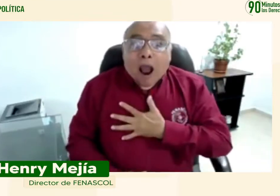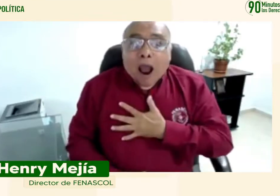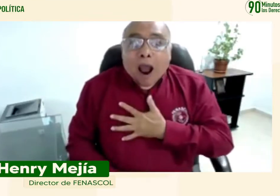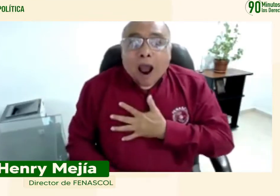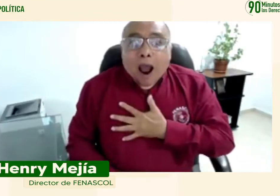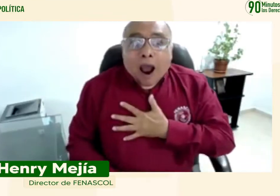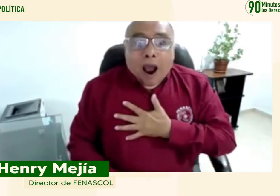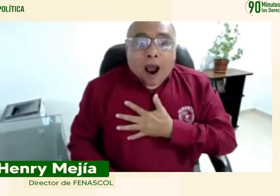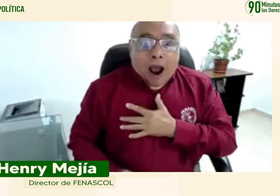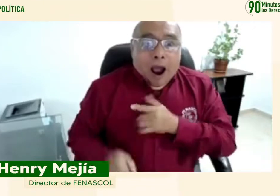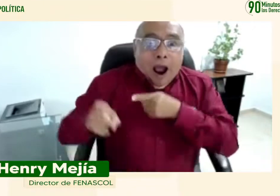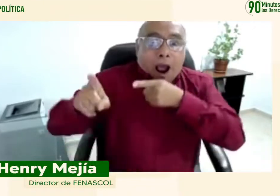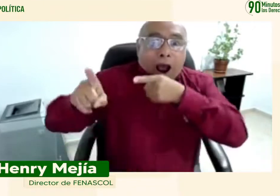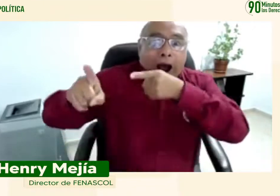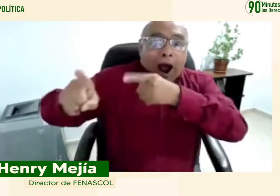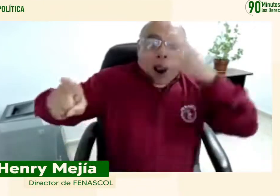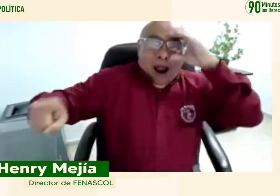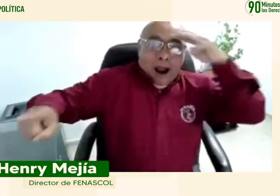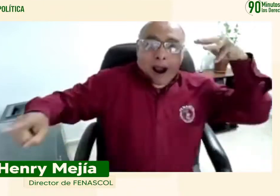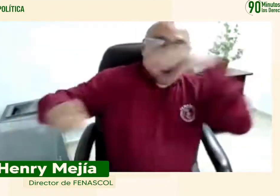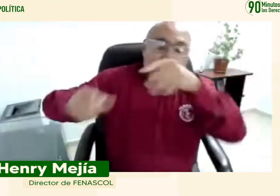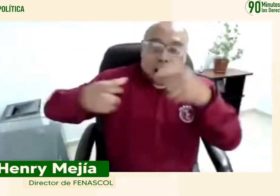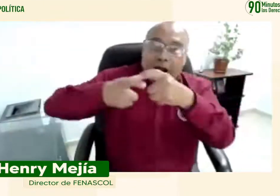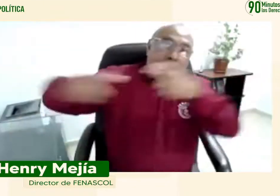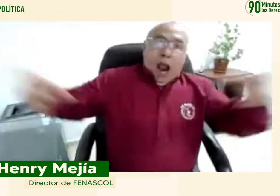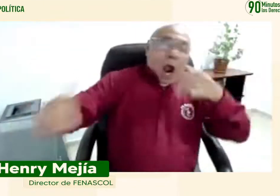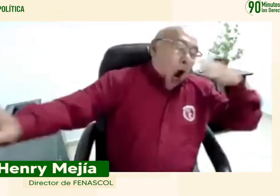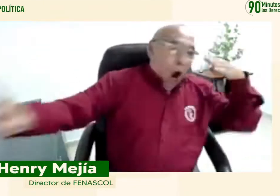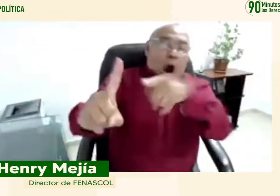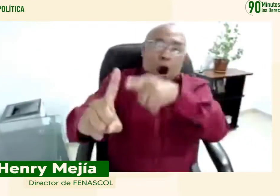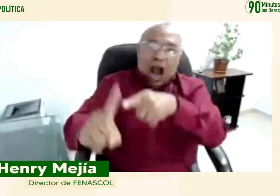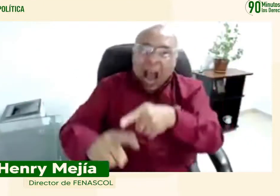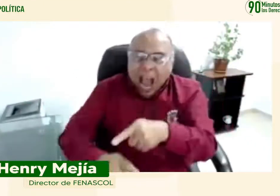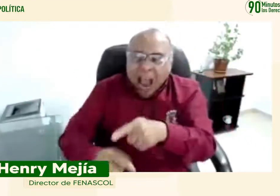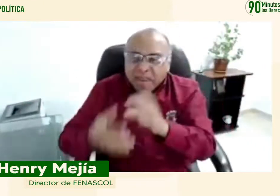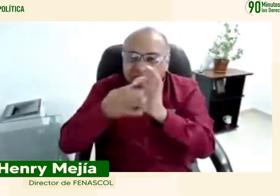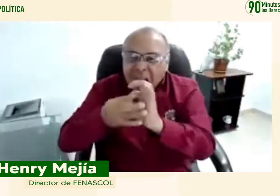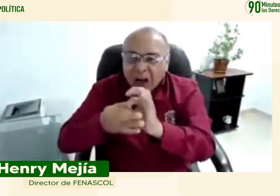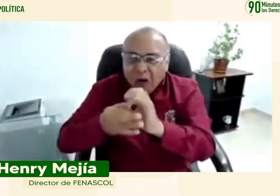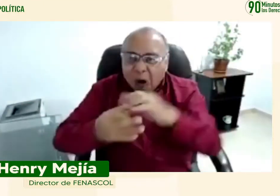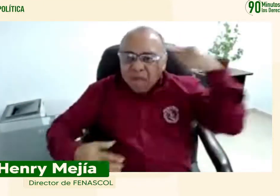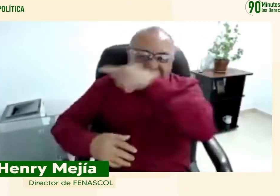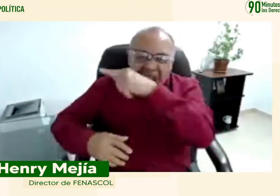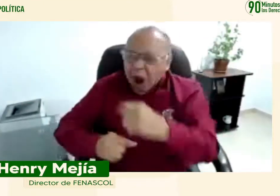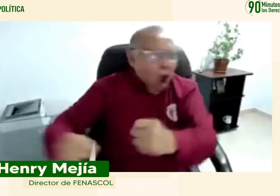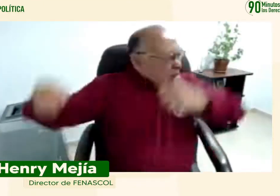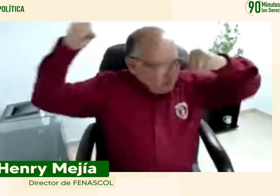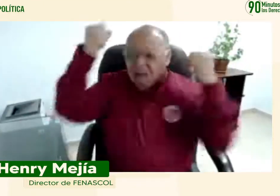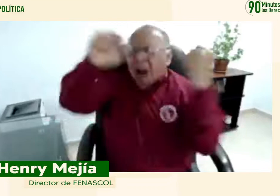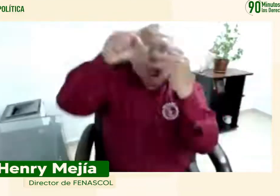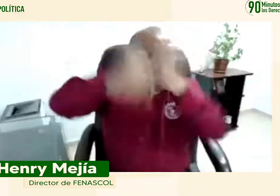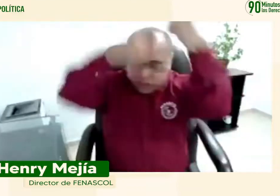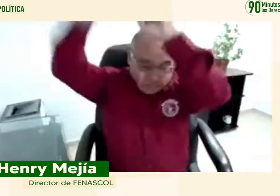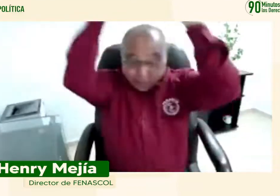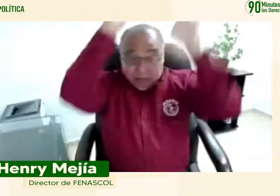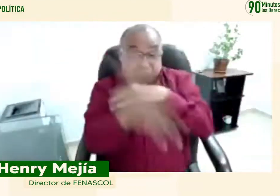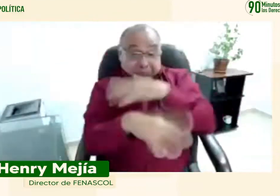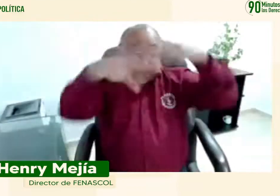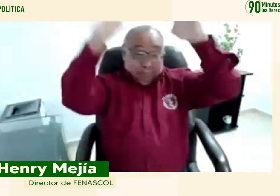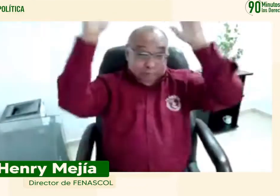no sé de pronto desde la pasión por petro que hay en este momento ese fanatismo tal vez ciego